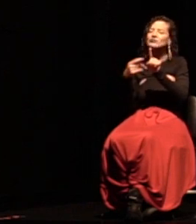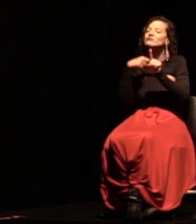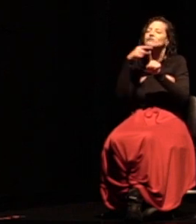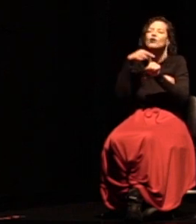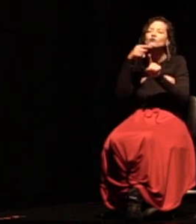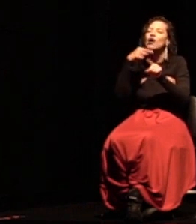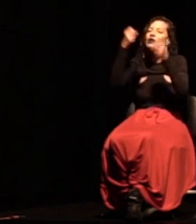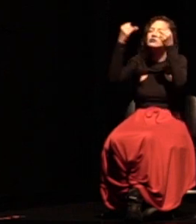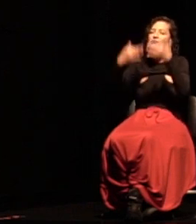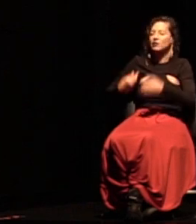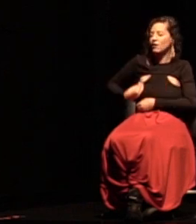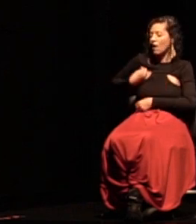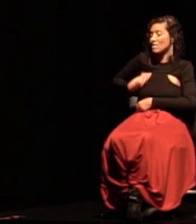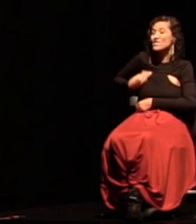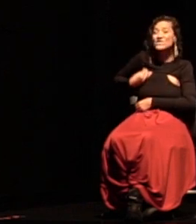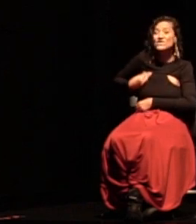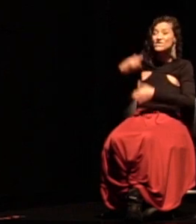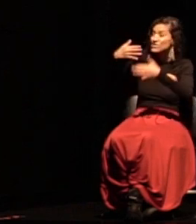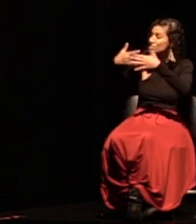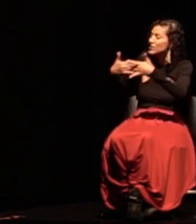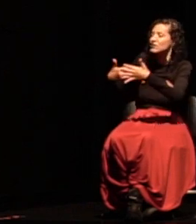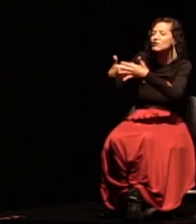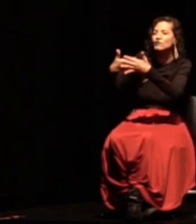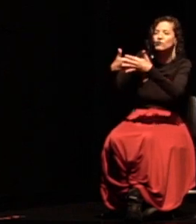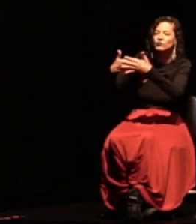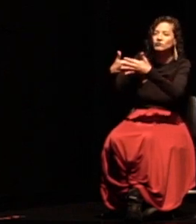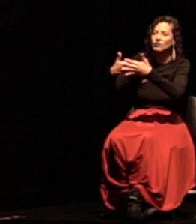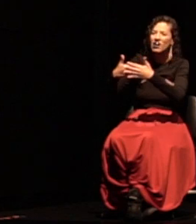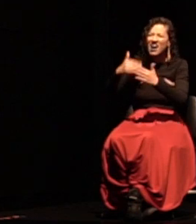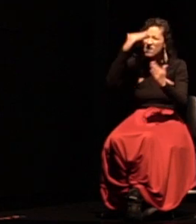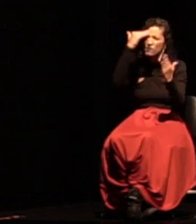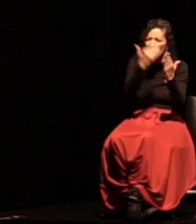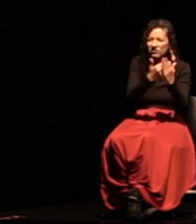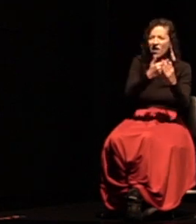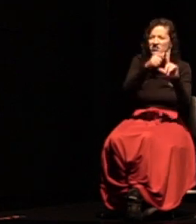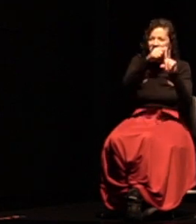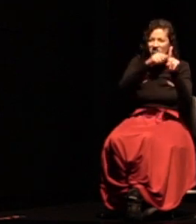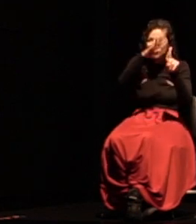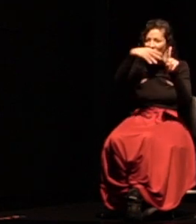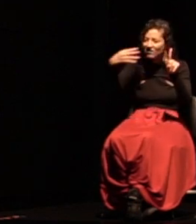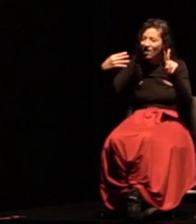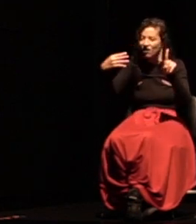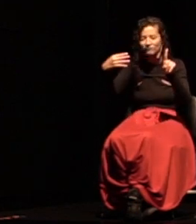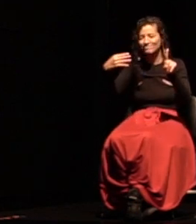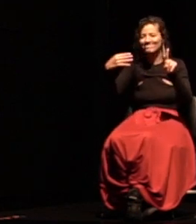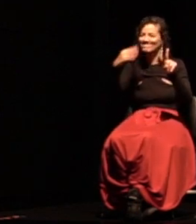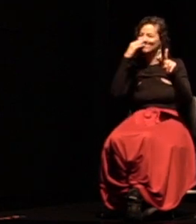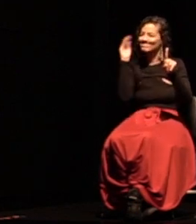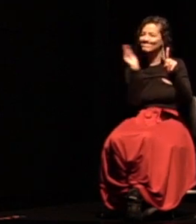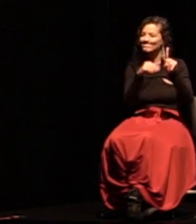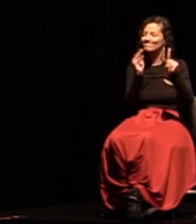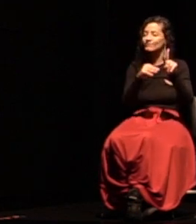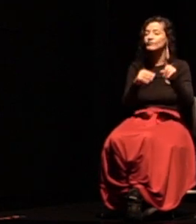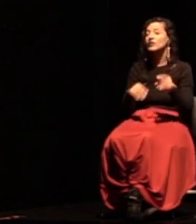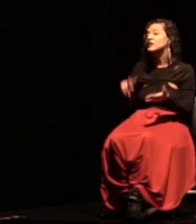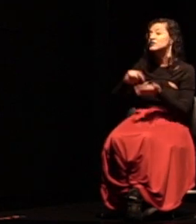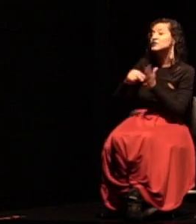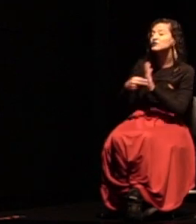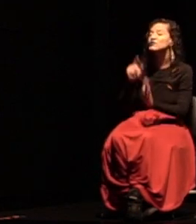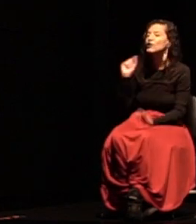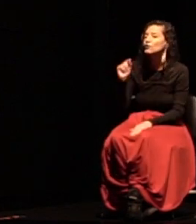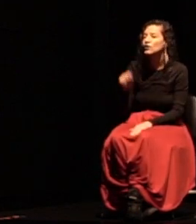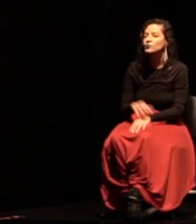existência. Existir não obedece calendário. E isto quer dizer que os